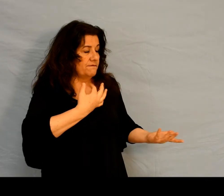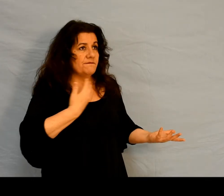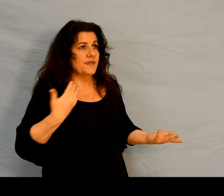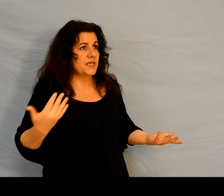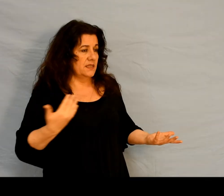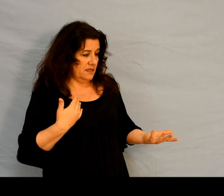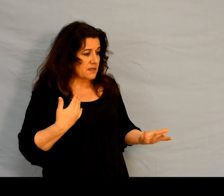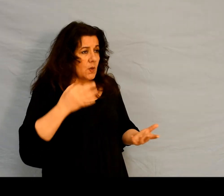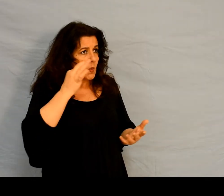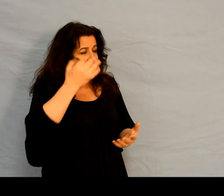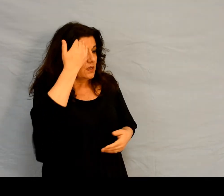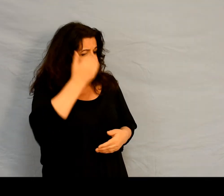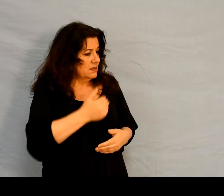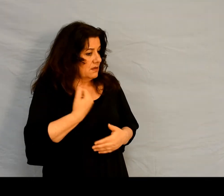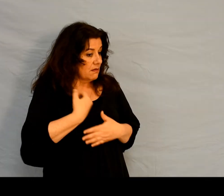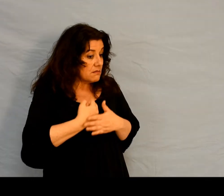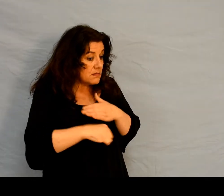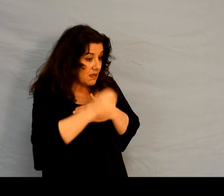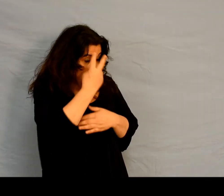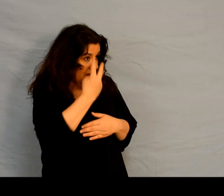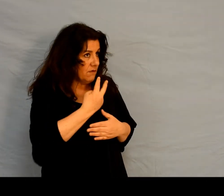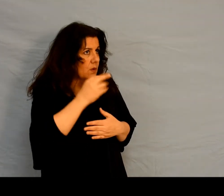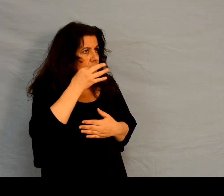comment peut-il voir maintenant? Nous ne le